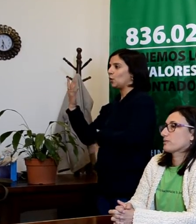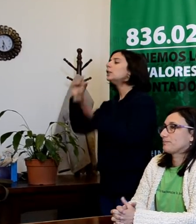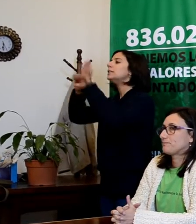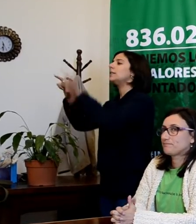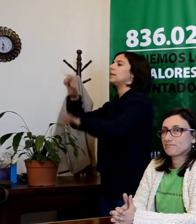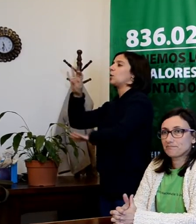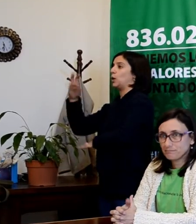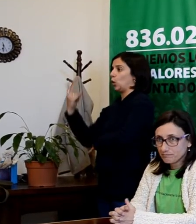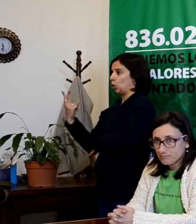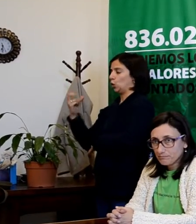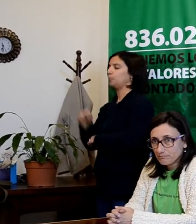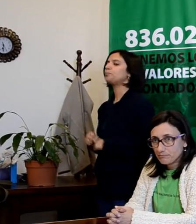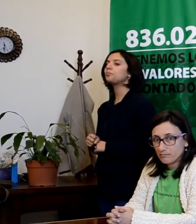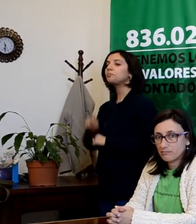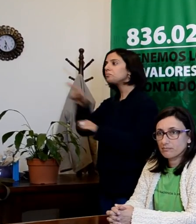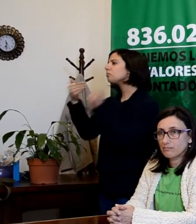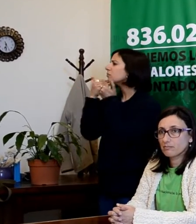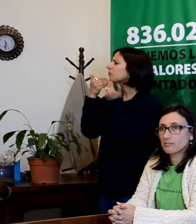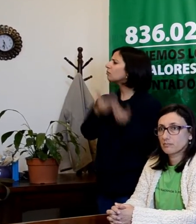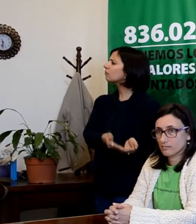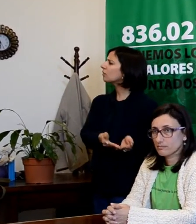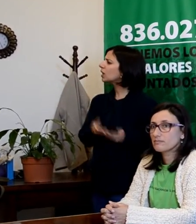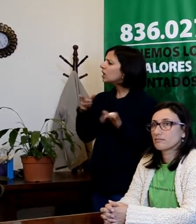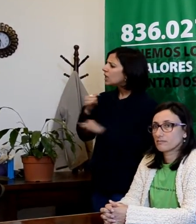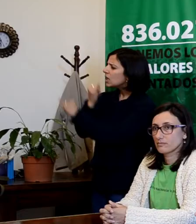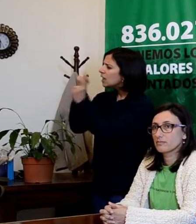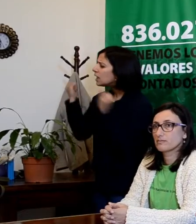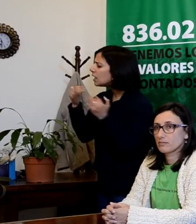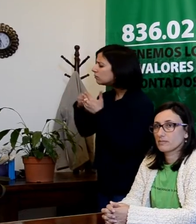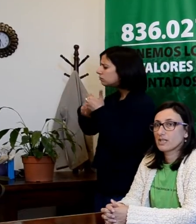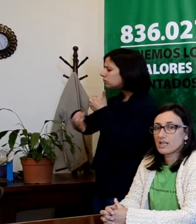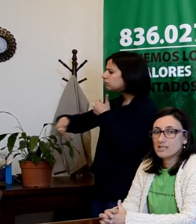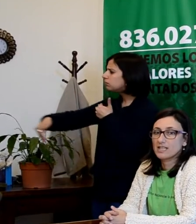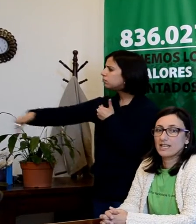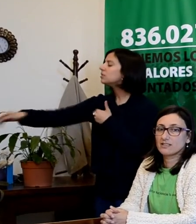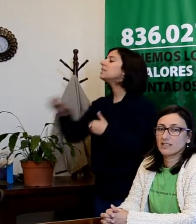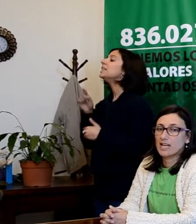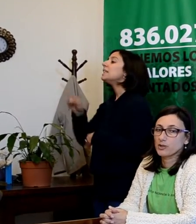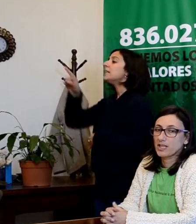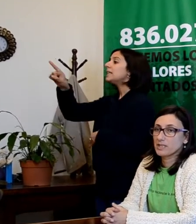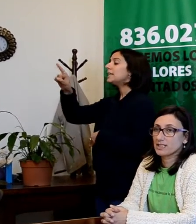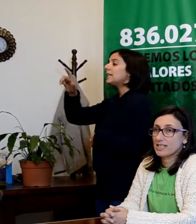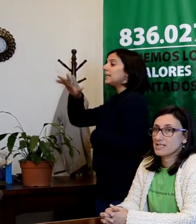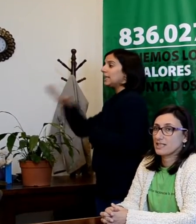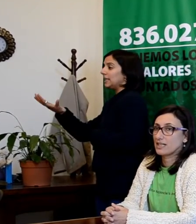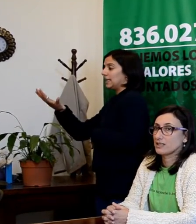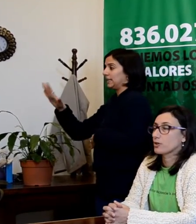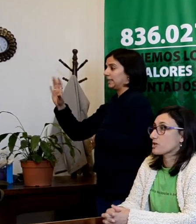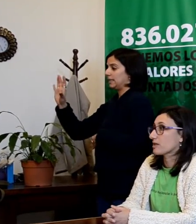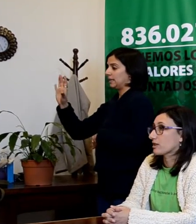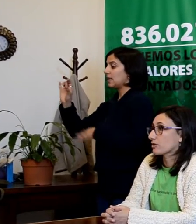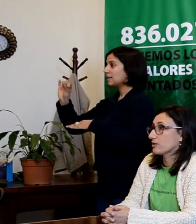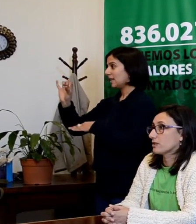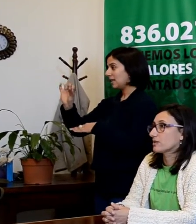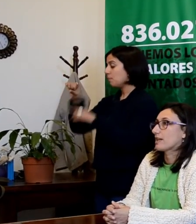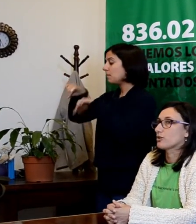098-385-742. ¿Día de la correcaminata y lugar? Sí, la correcaminata es en José